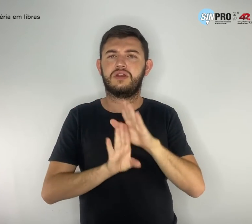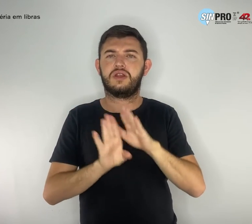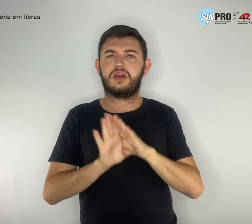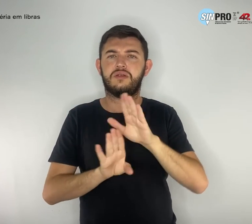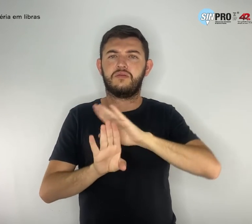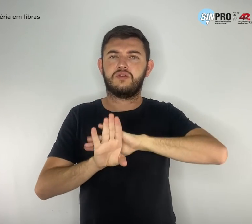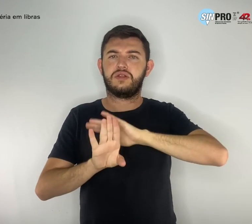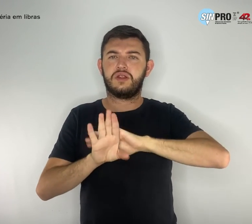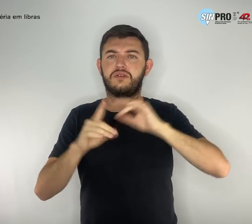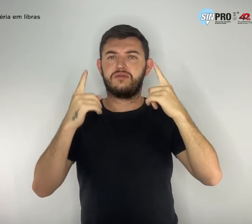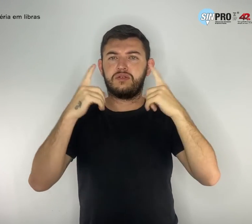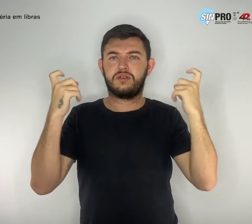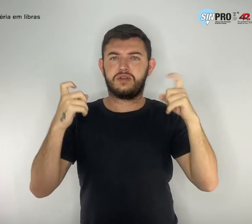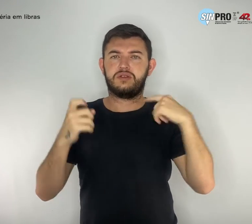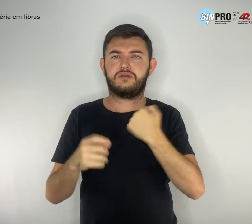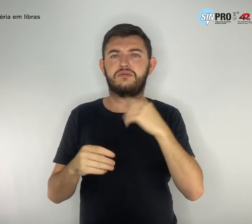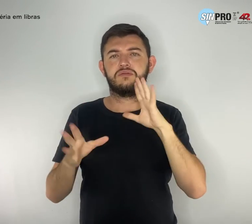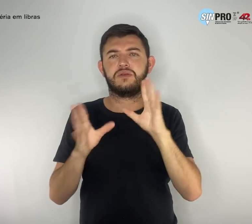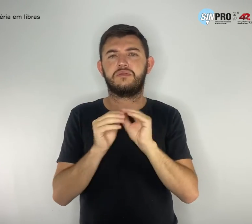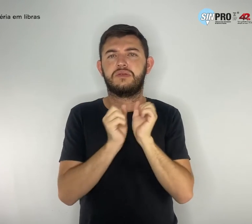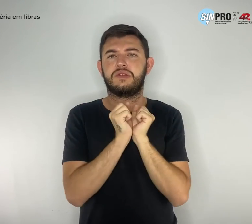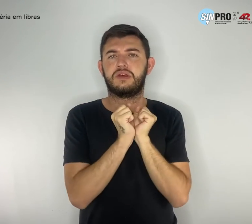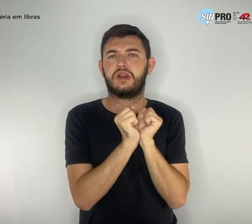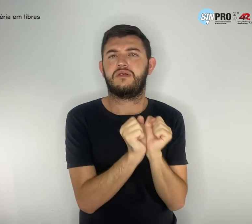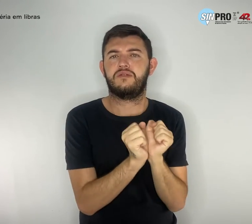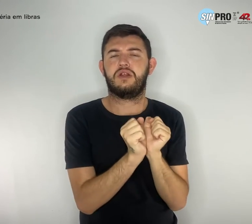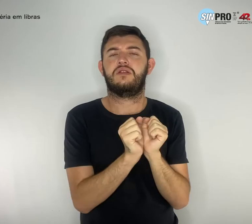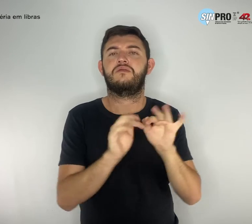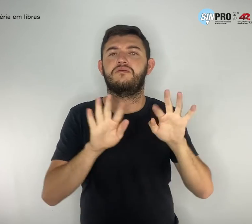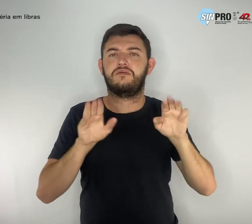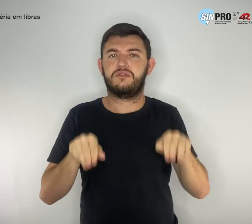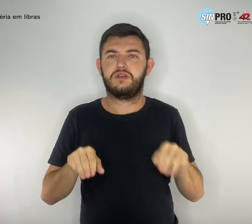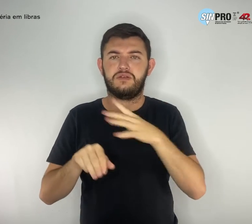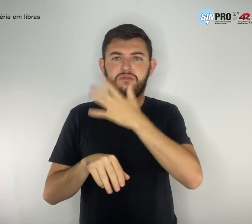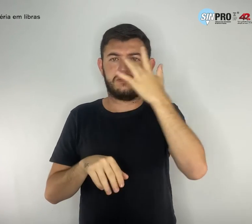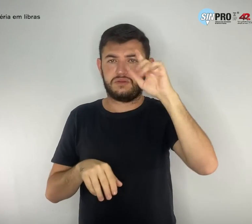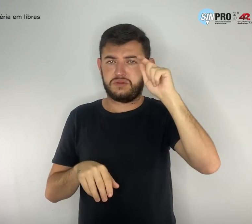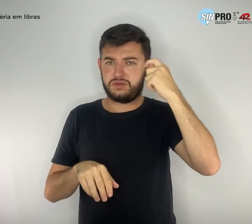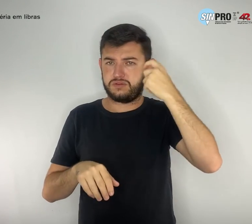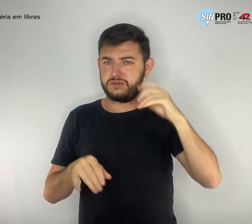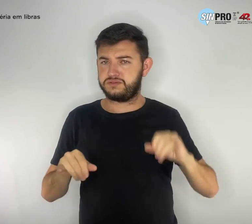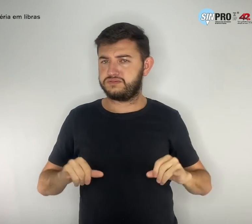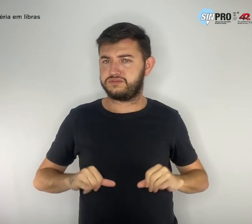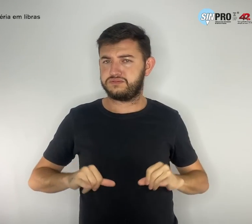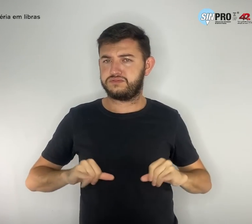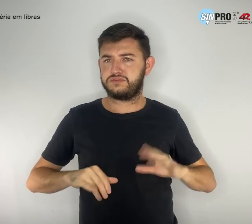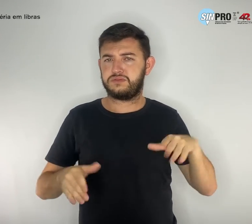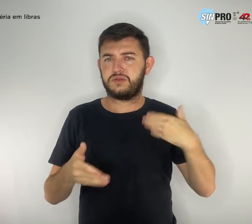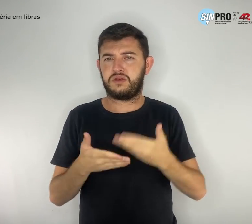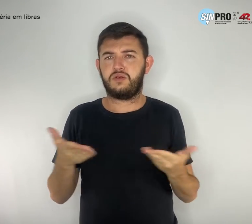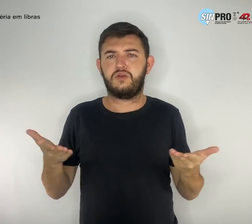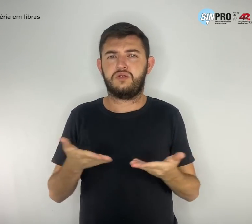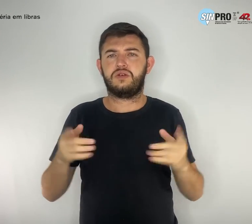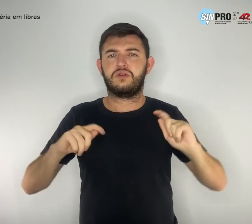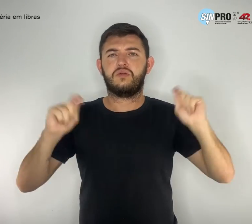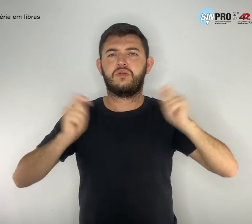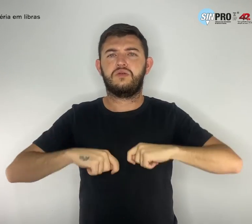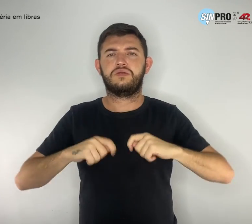com a abolição da escravatura, os negros ainda sofrem com a condição de ser a mão da